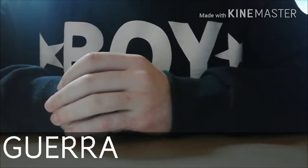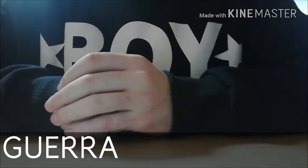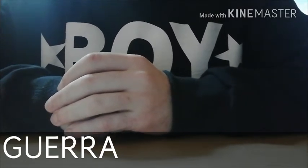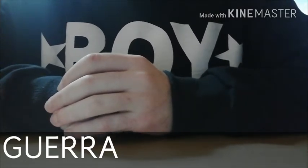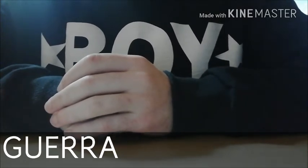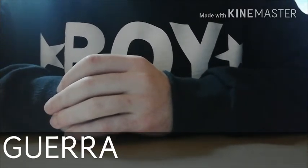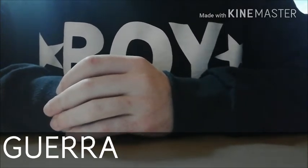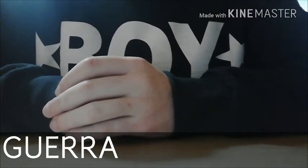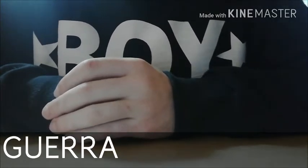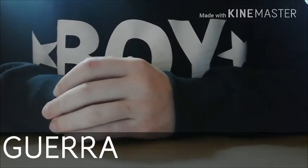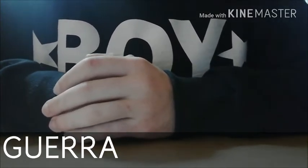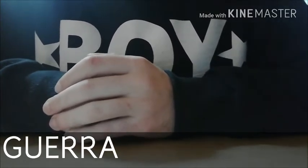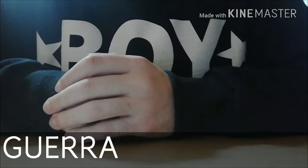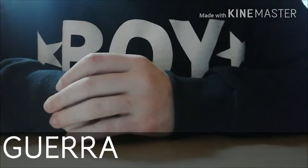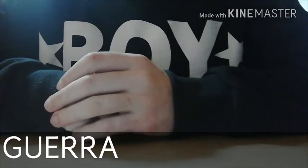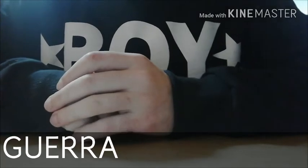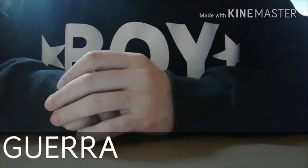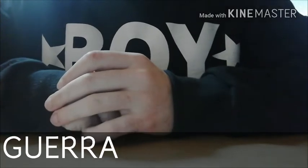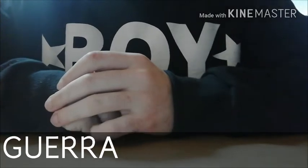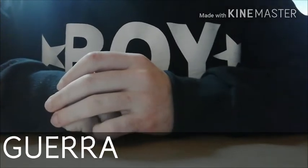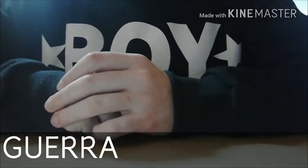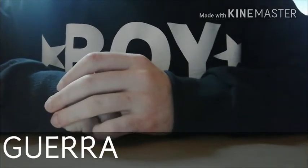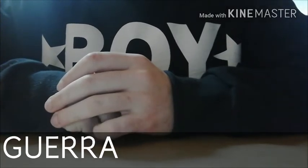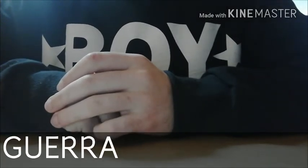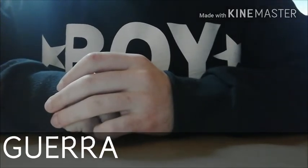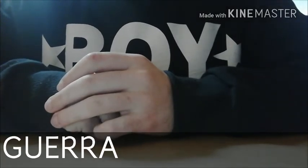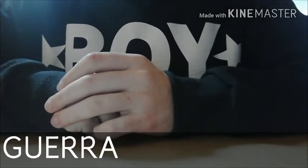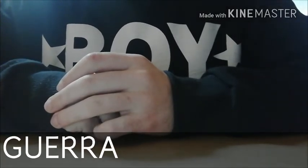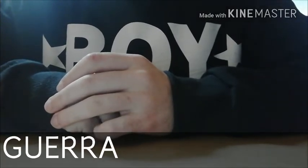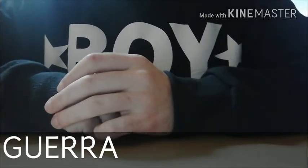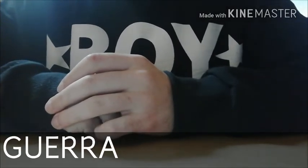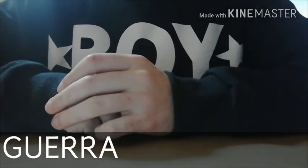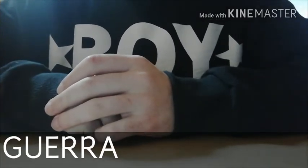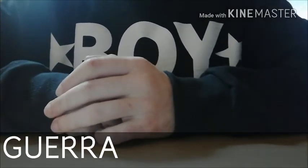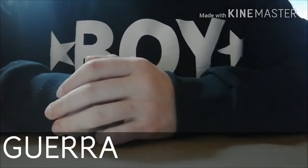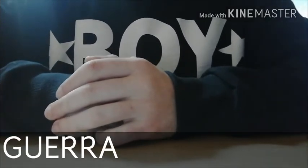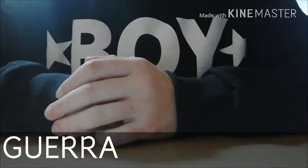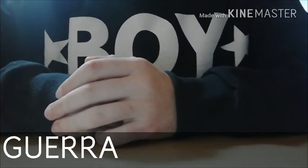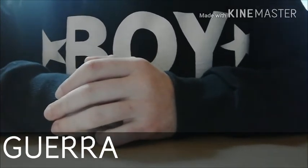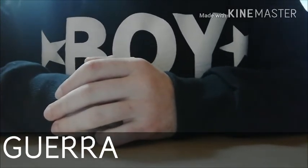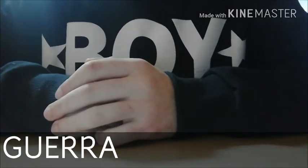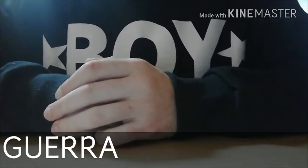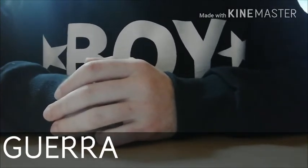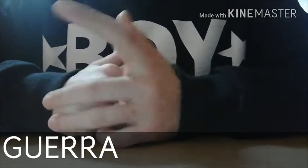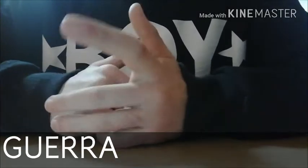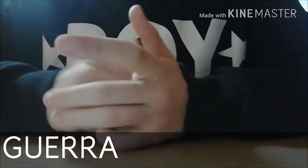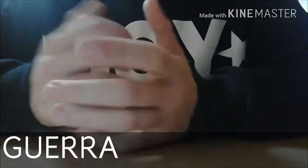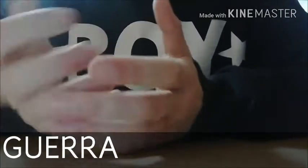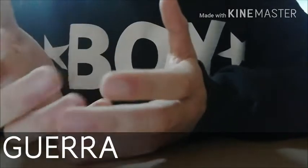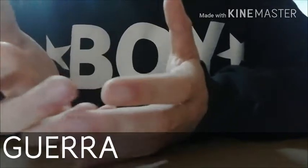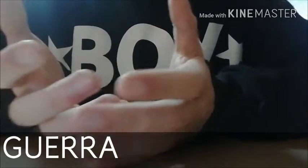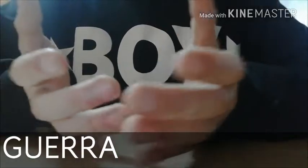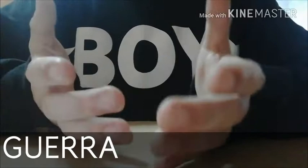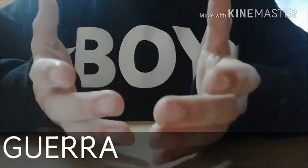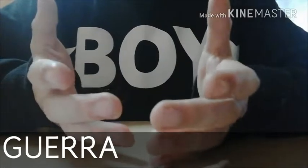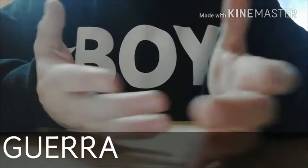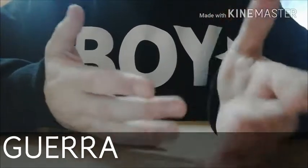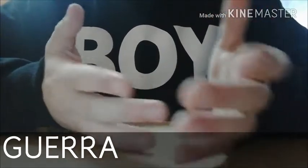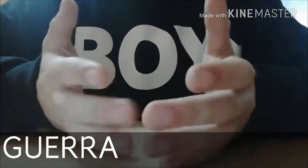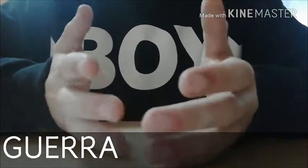altrettanto parola litigio tivoli litigio tra due compagni